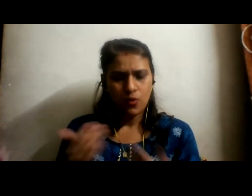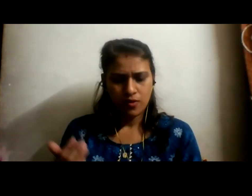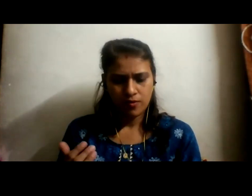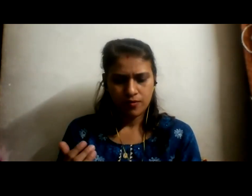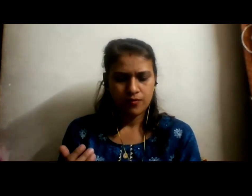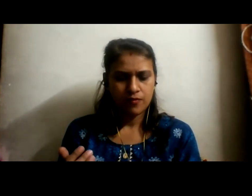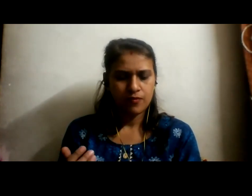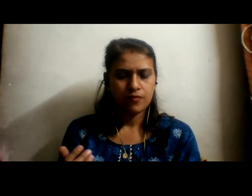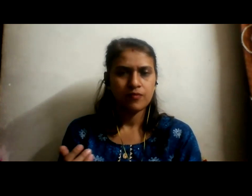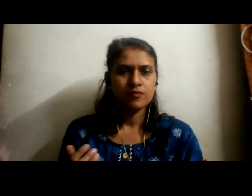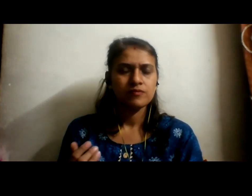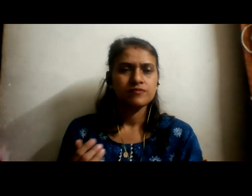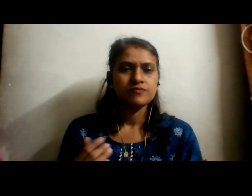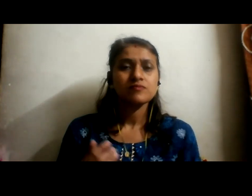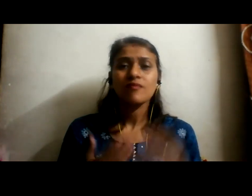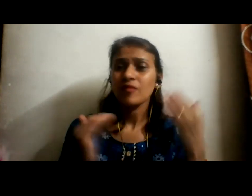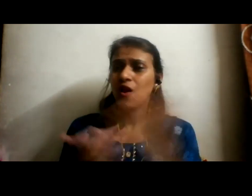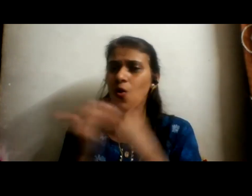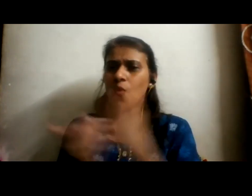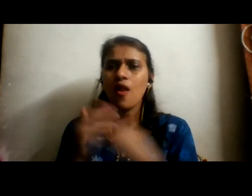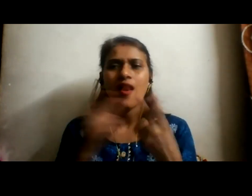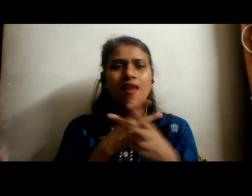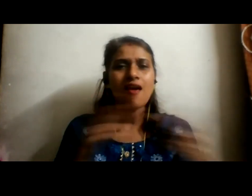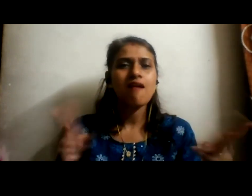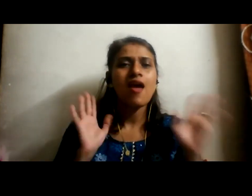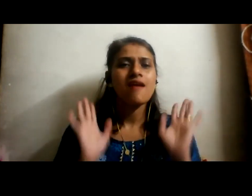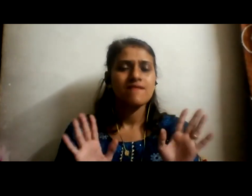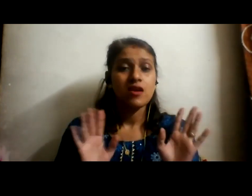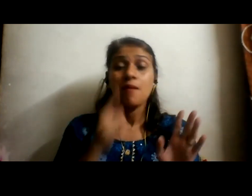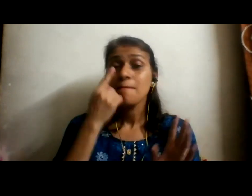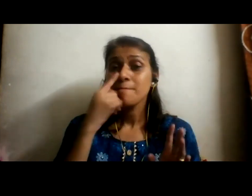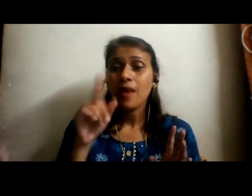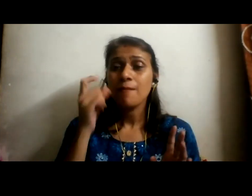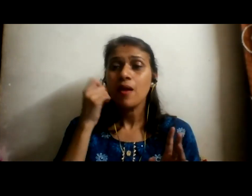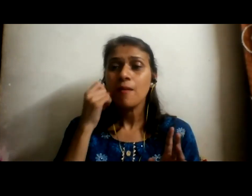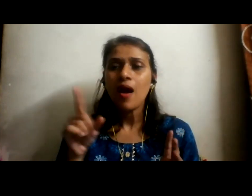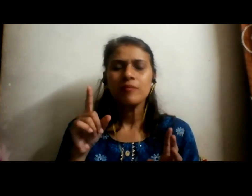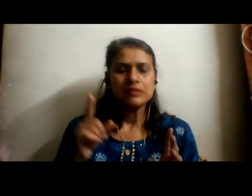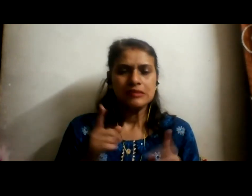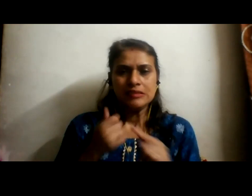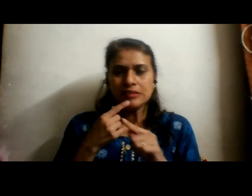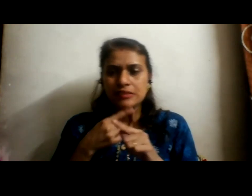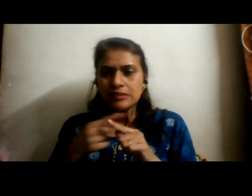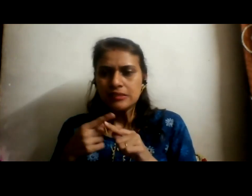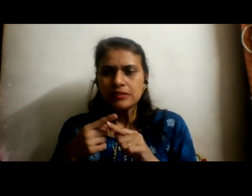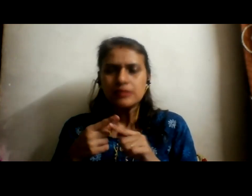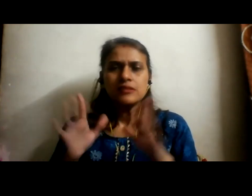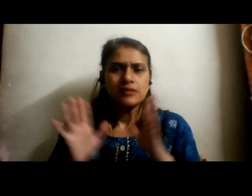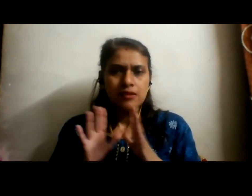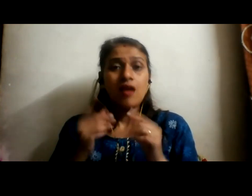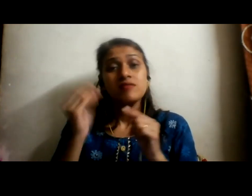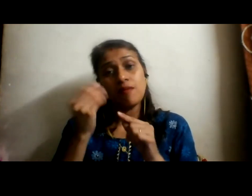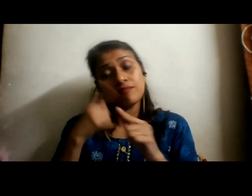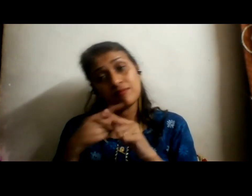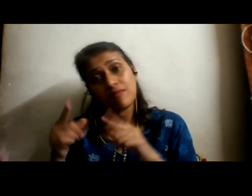आता है या तरीके निकलते जाते हैं, लेकिन हम पेरेंट्स बहुत सारे हैं जो इन्वेस्ट करने के लिए भी रेडी होते हैं। सो देर